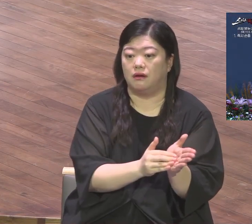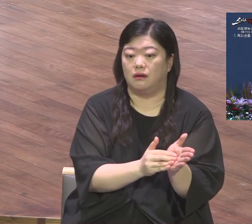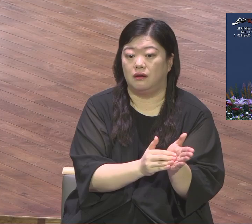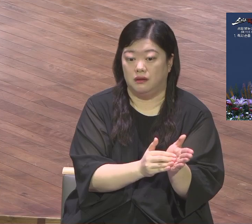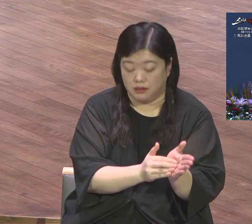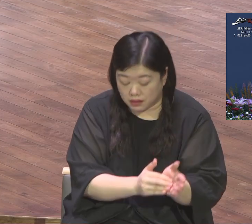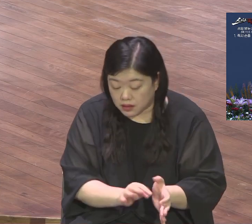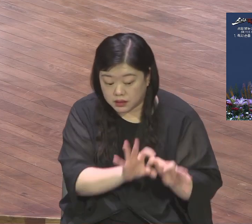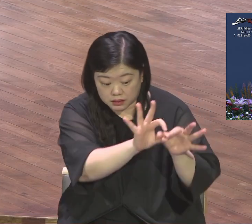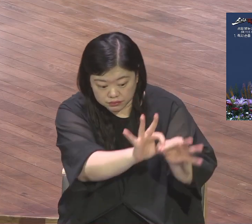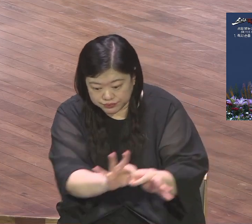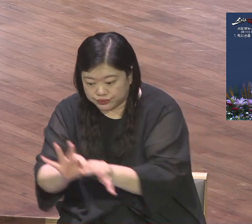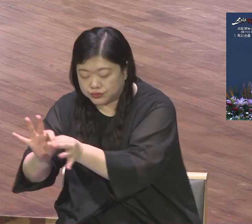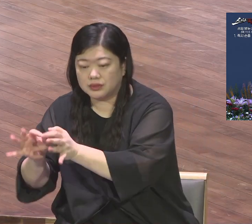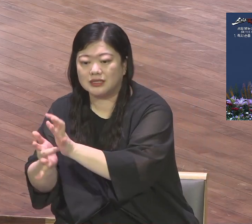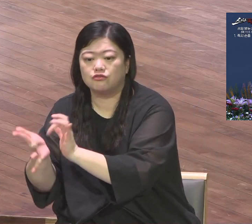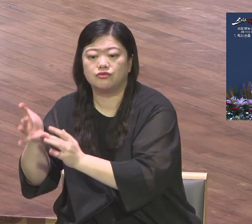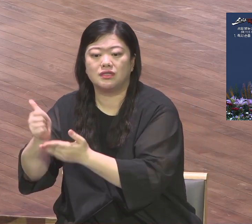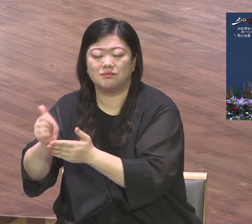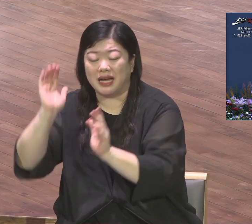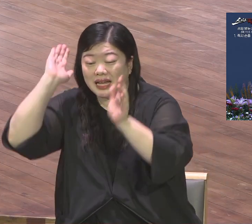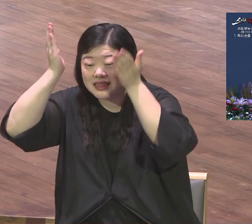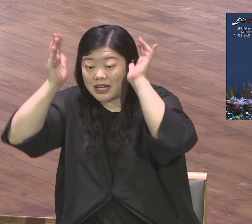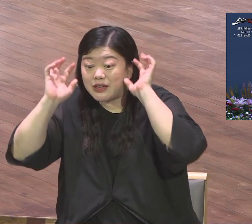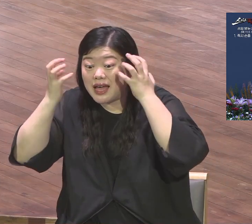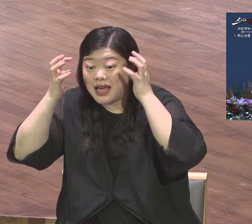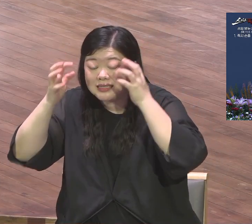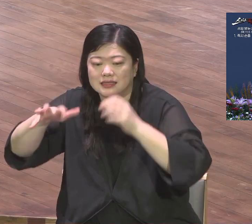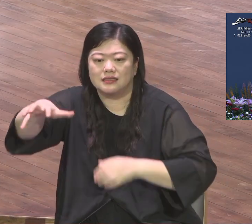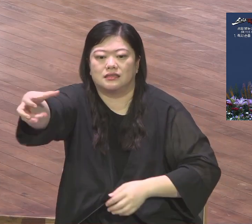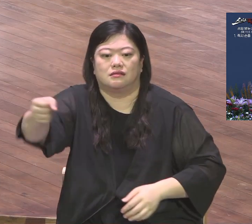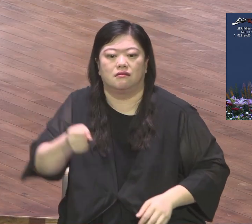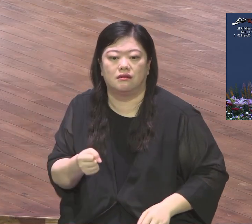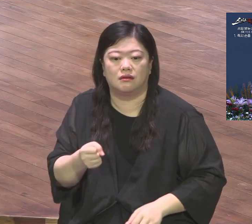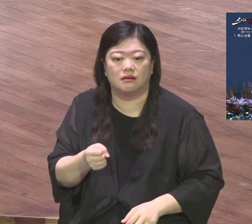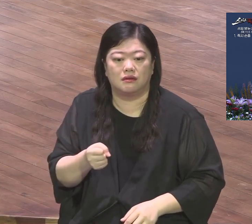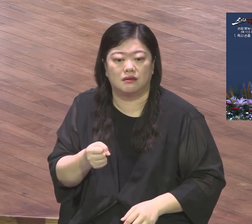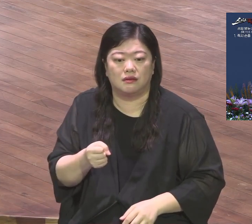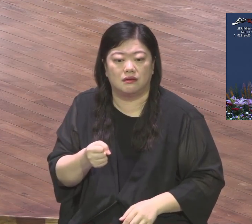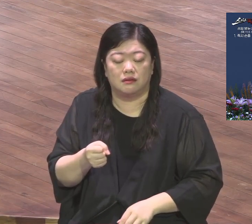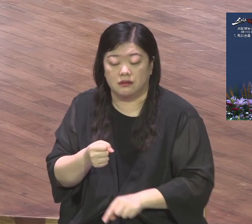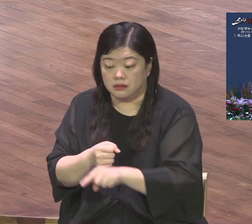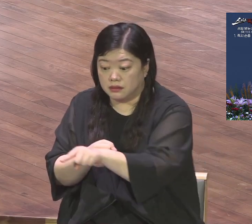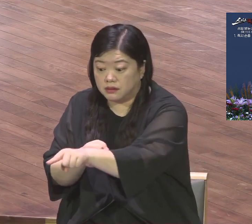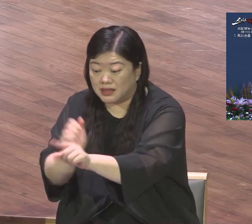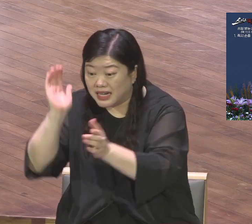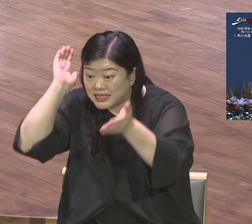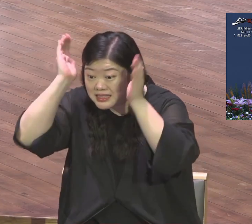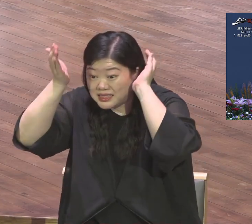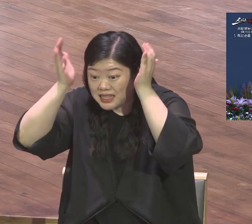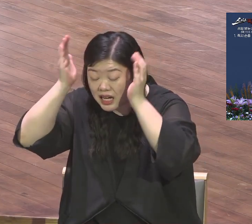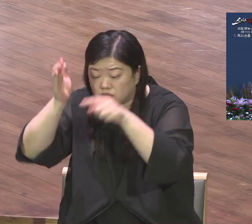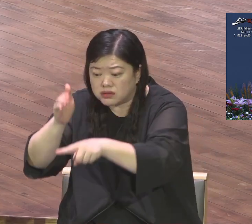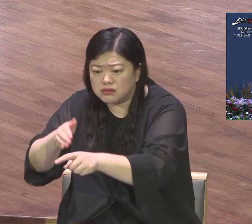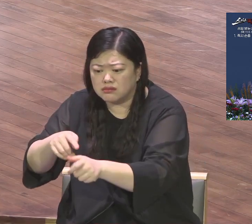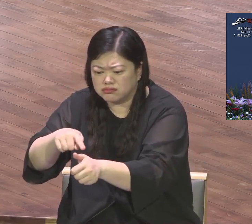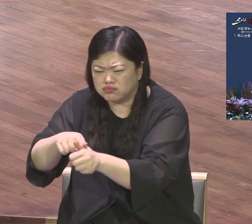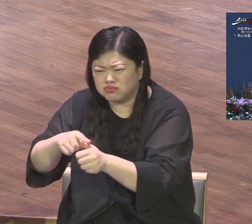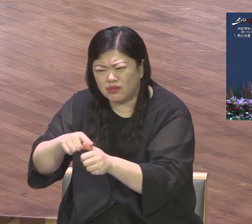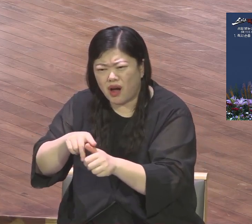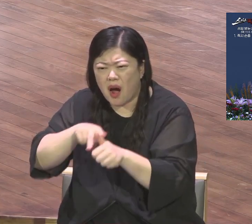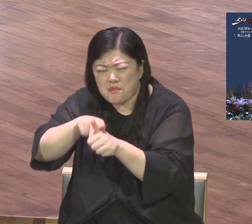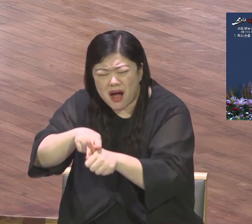성취가 됩니다. 예수님께서 나귀 새끼를 타셨다는 것은 창세기 3장에서 발생된 인간의 범죄